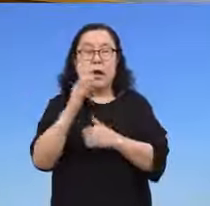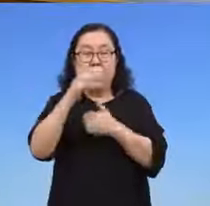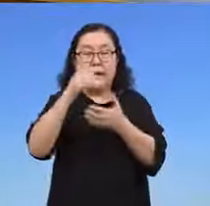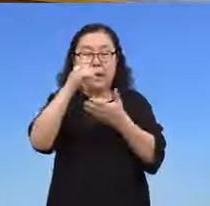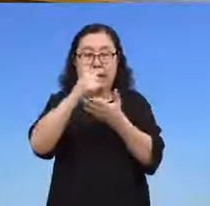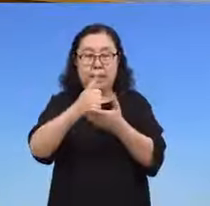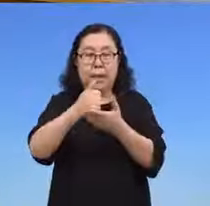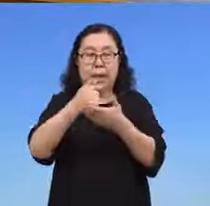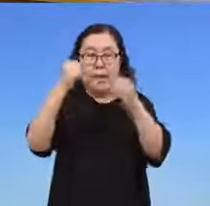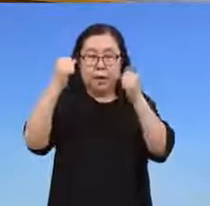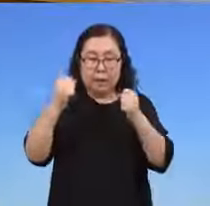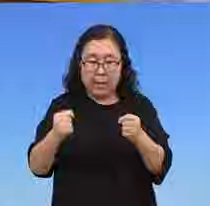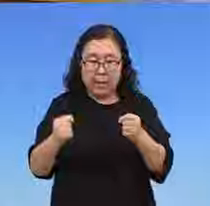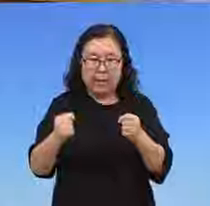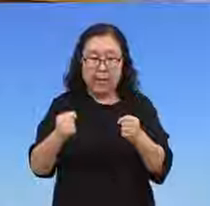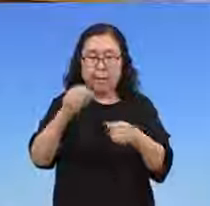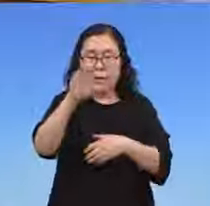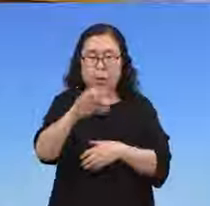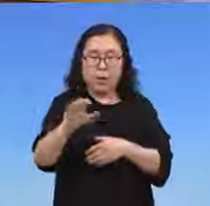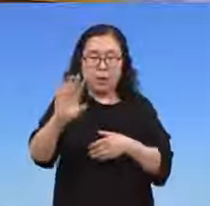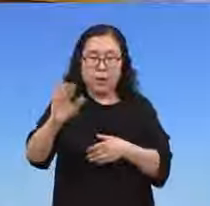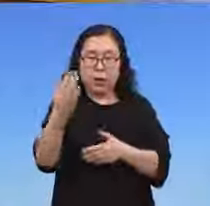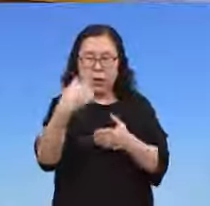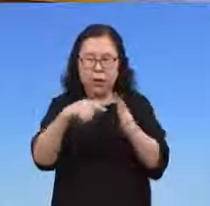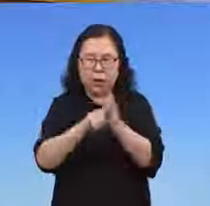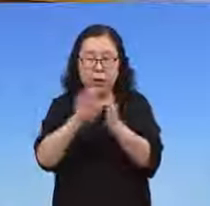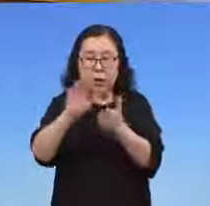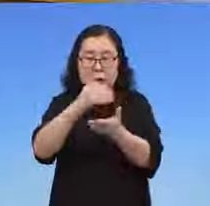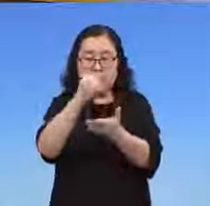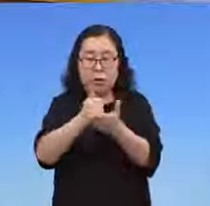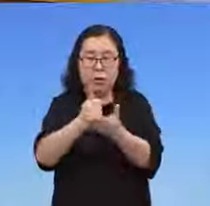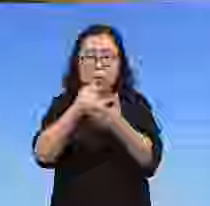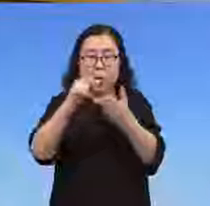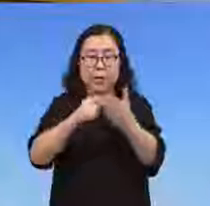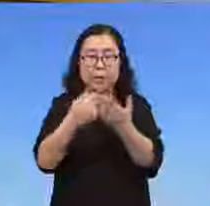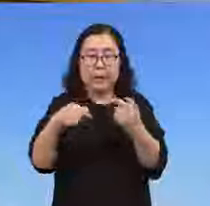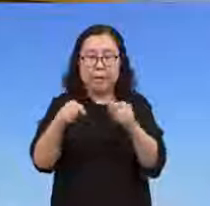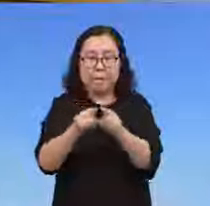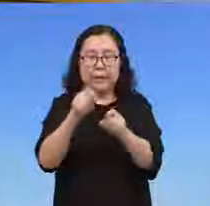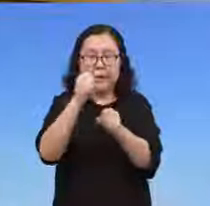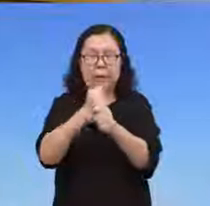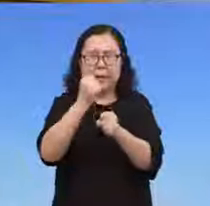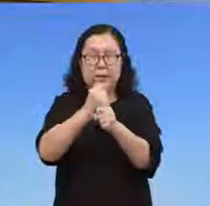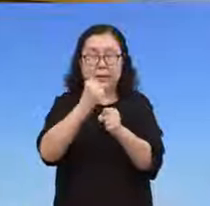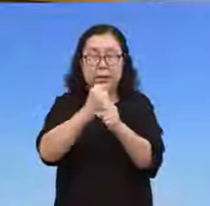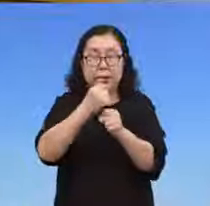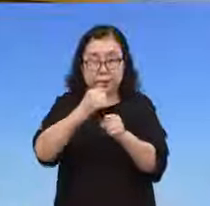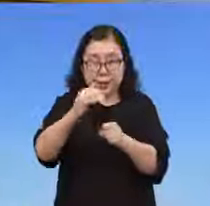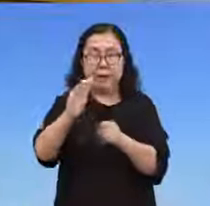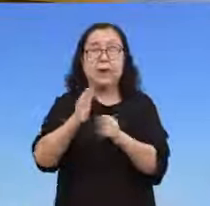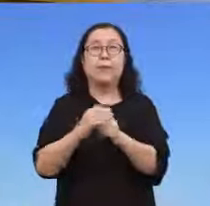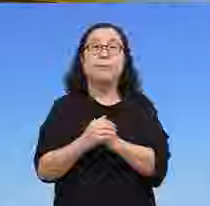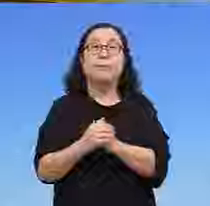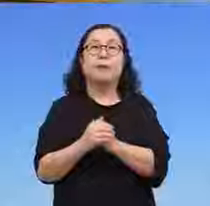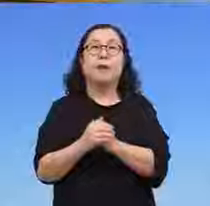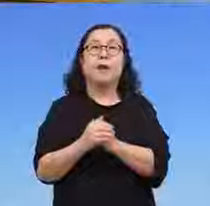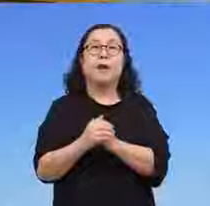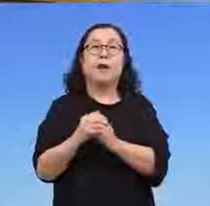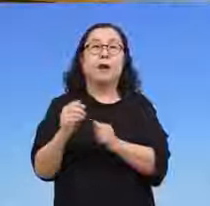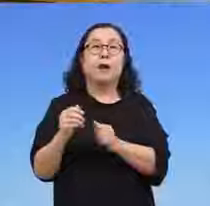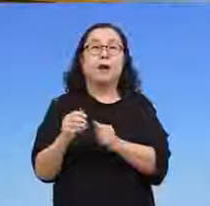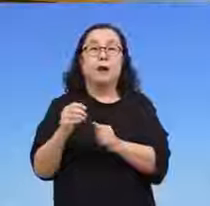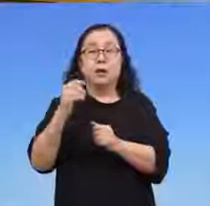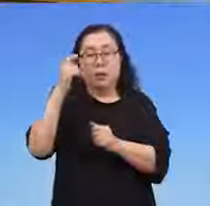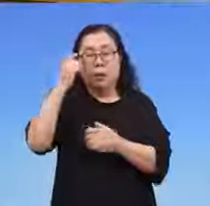안에서 하나님이 거하실 처소가 되기 위하여 그리스도 예수 안에서 함께 지어져 가느니라. 또 4장